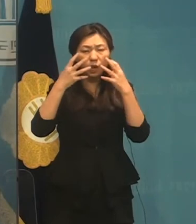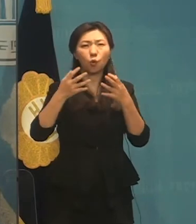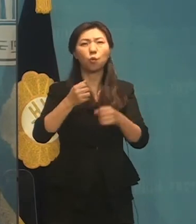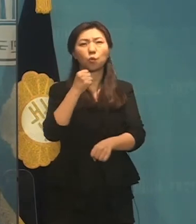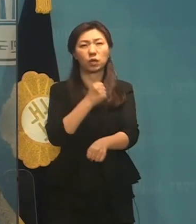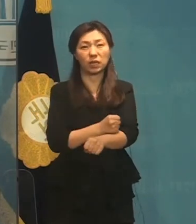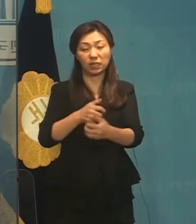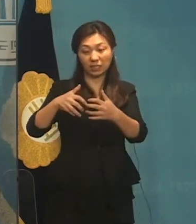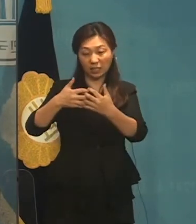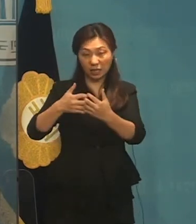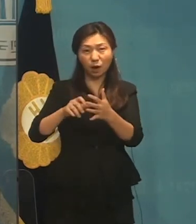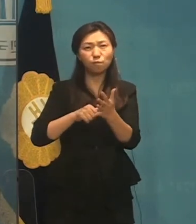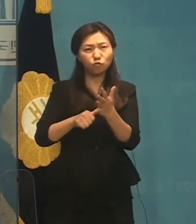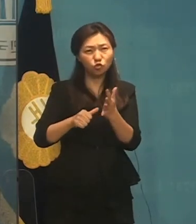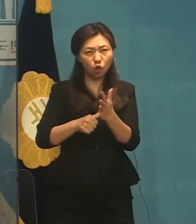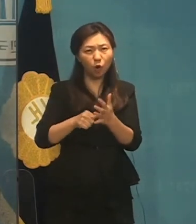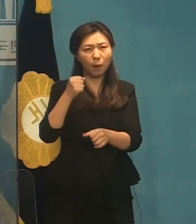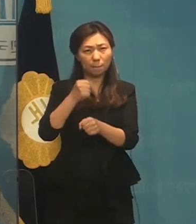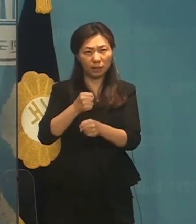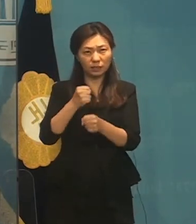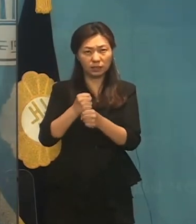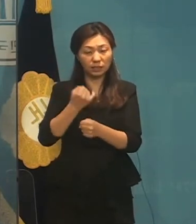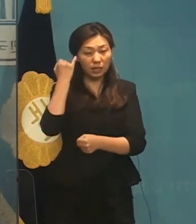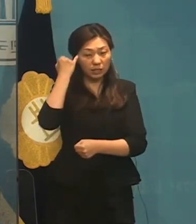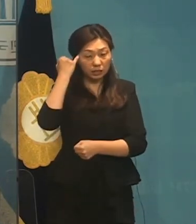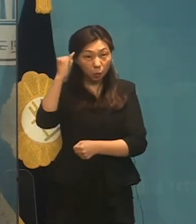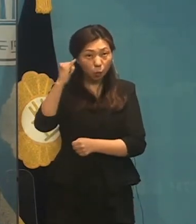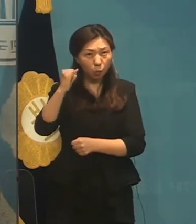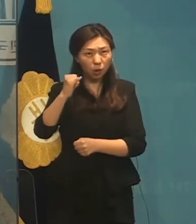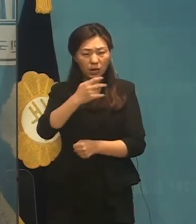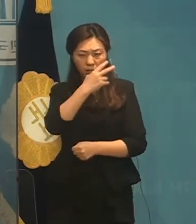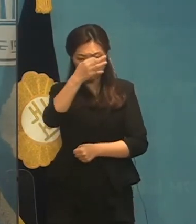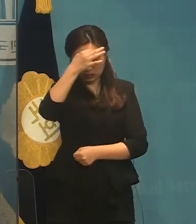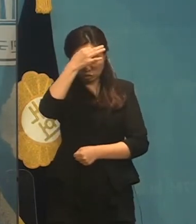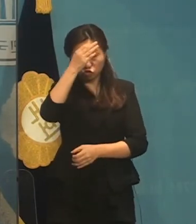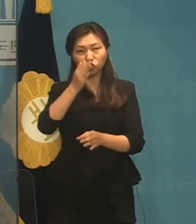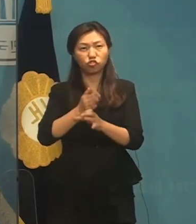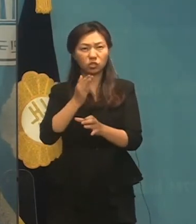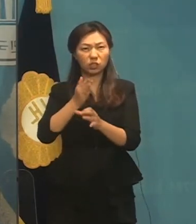첨단 신소재 산업이 들어서는 스마트 산업벨트가 들어설 것입니다.